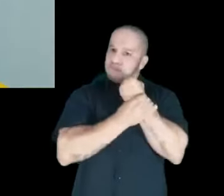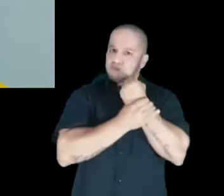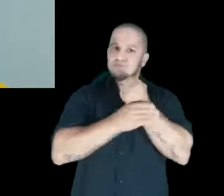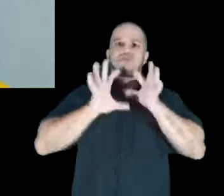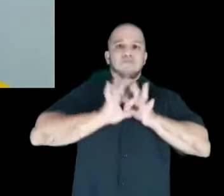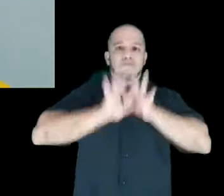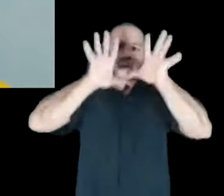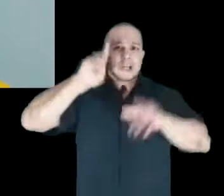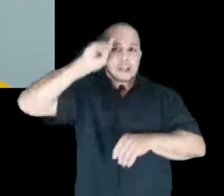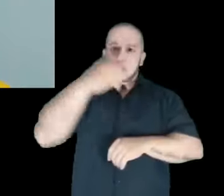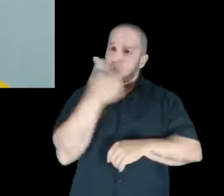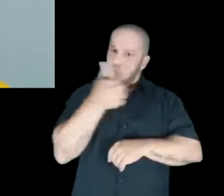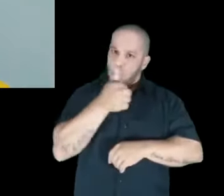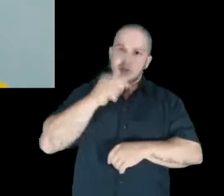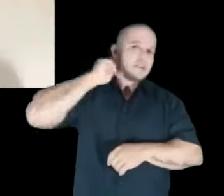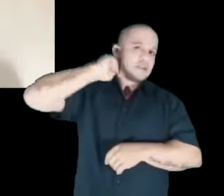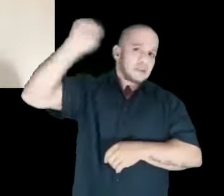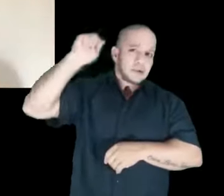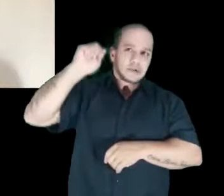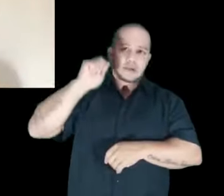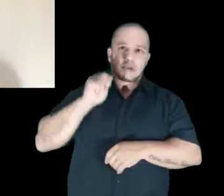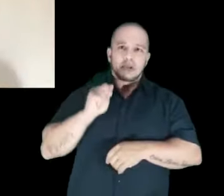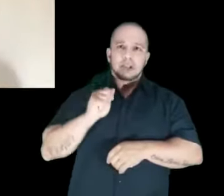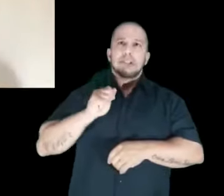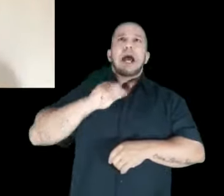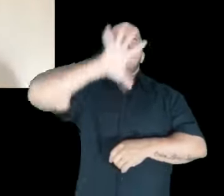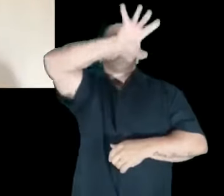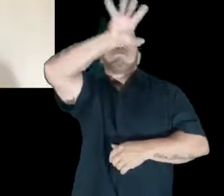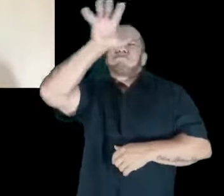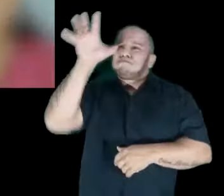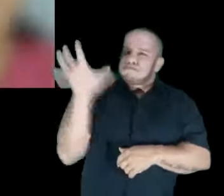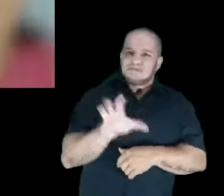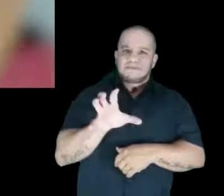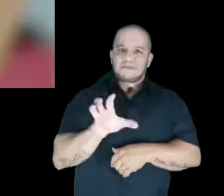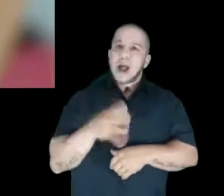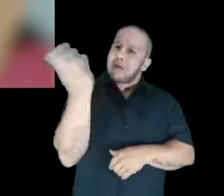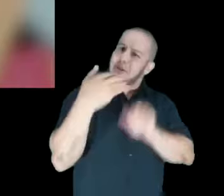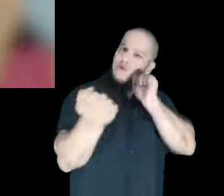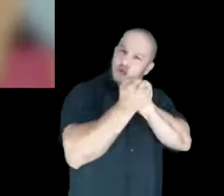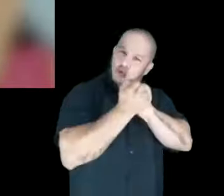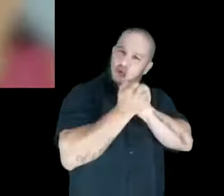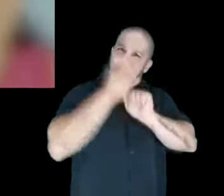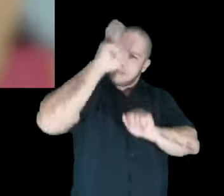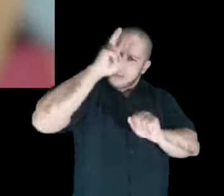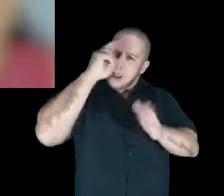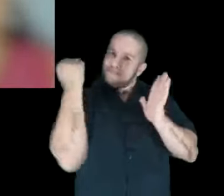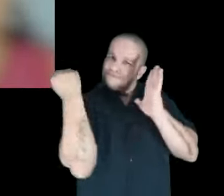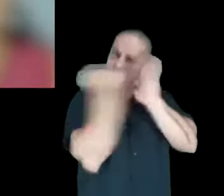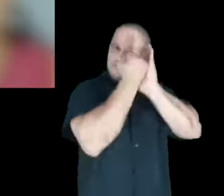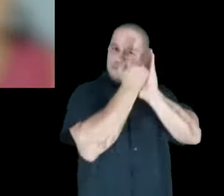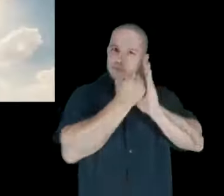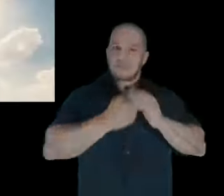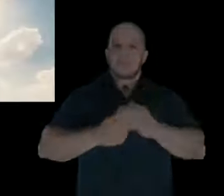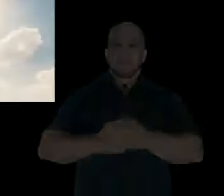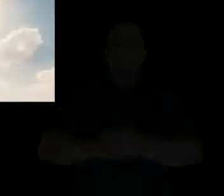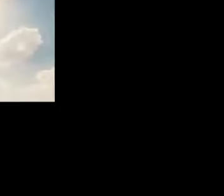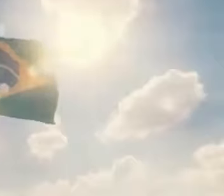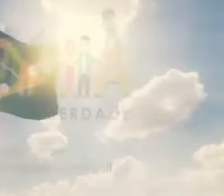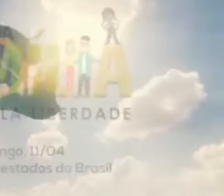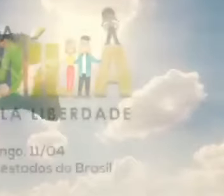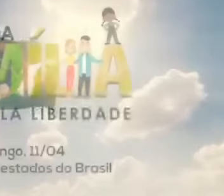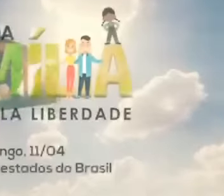liberdade. Dia 11 de abril. Em todo o Brasil. Venha fazer parte dessa história.